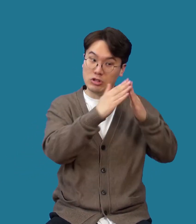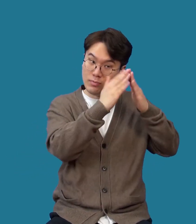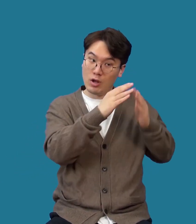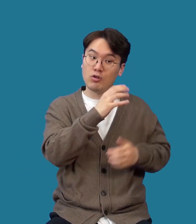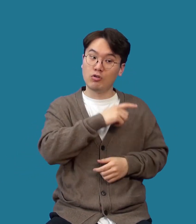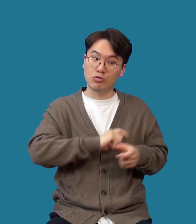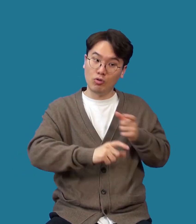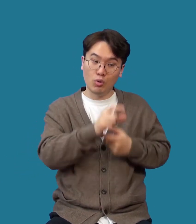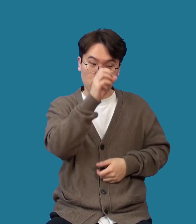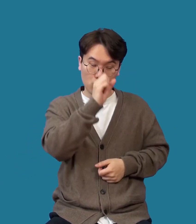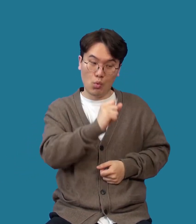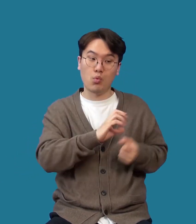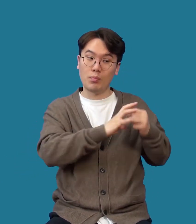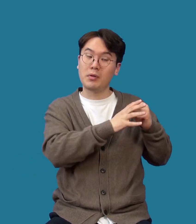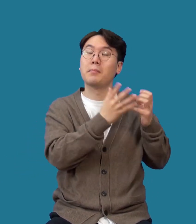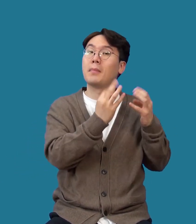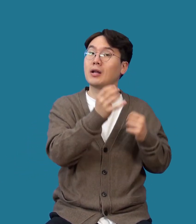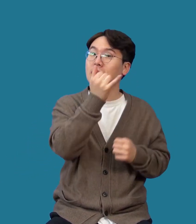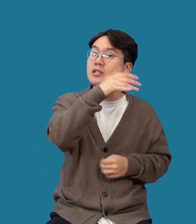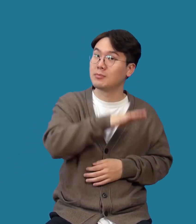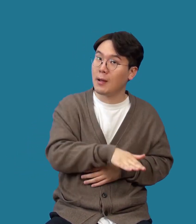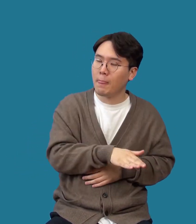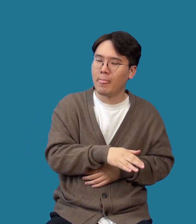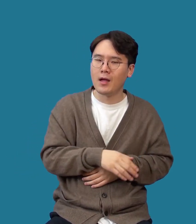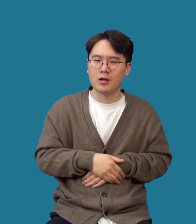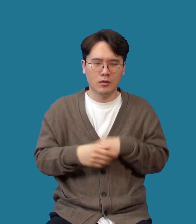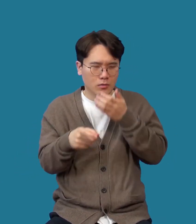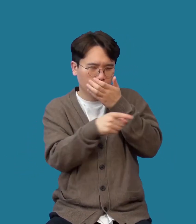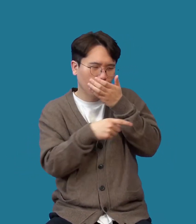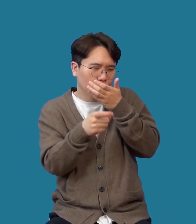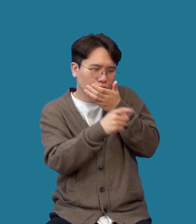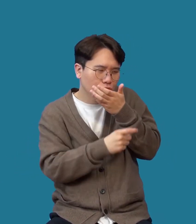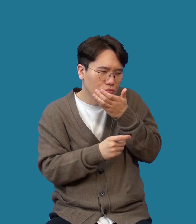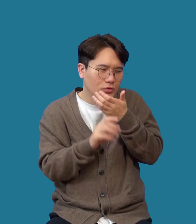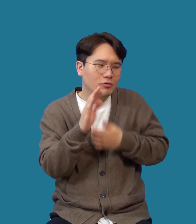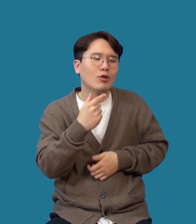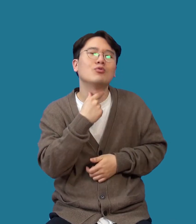있었지만 도둑이 되어보고 싶은 마음에 남의 배를 훔쳤다.